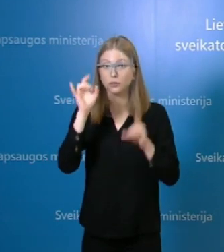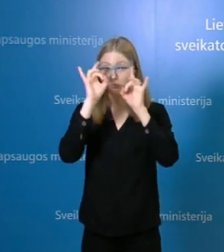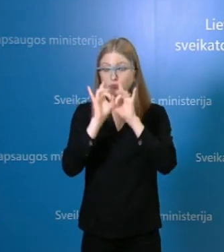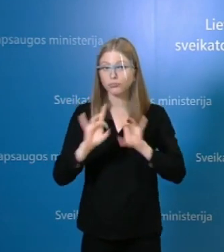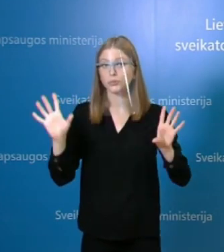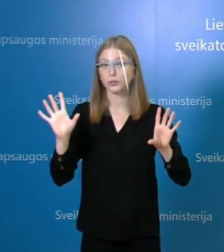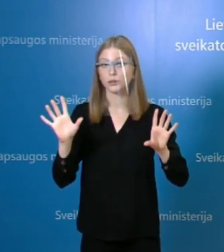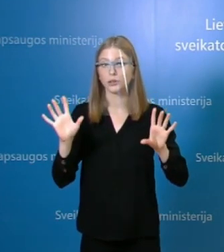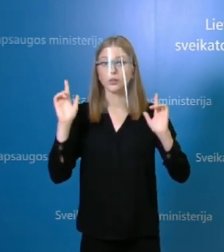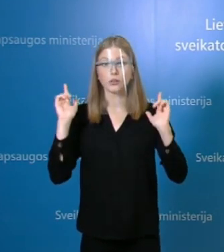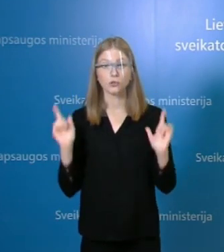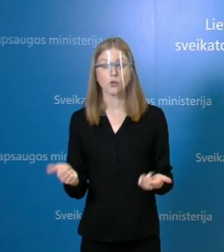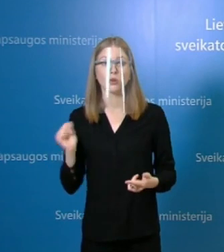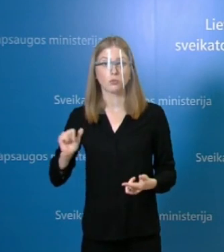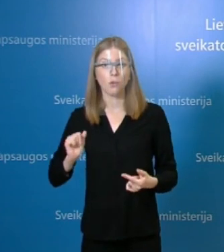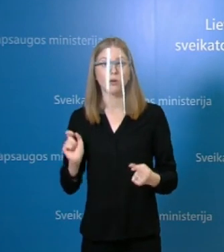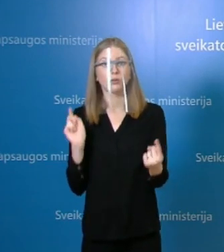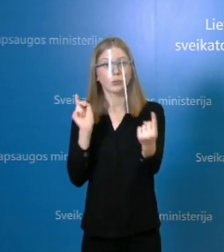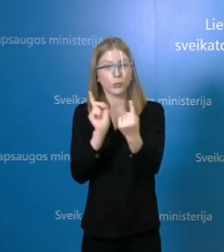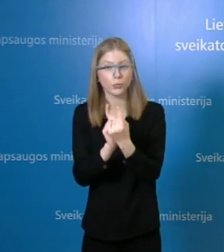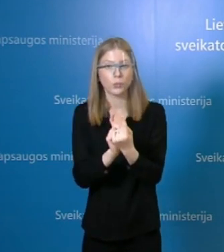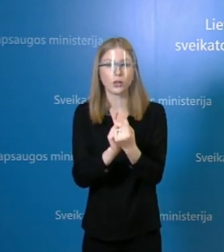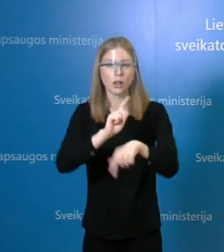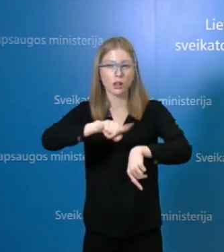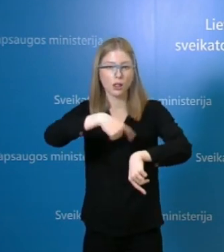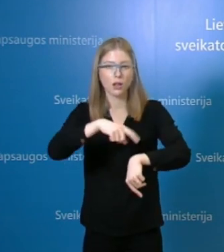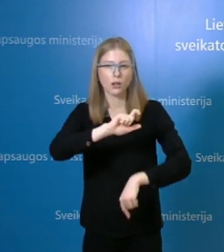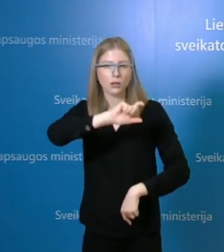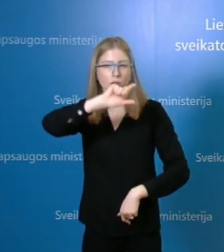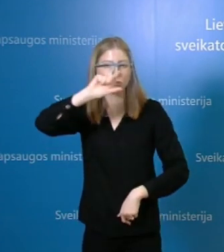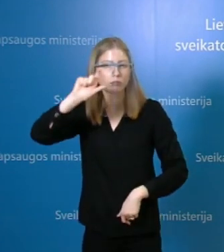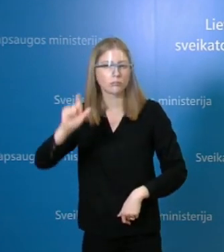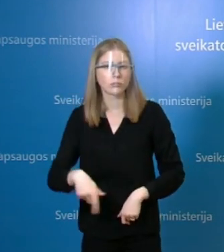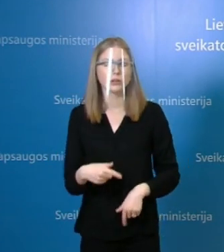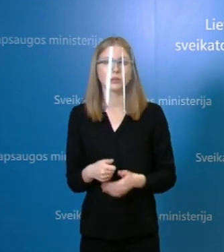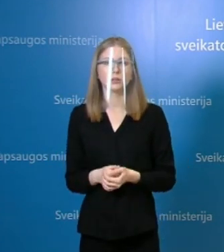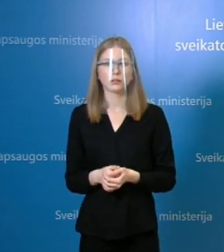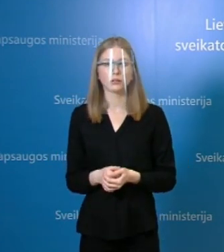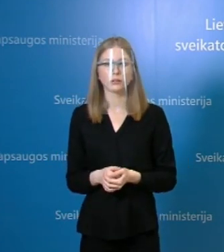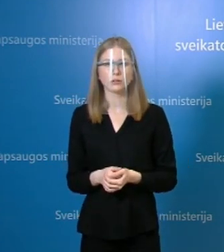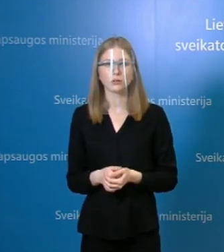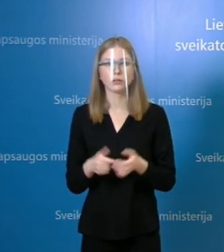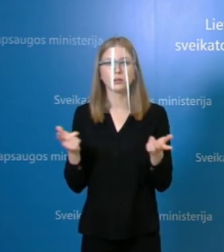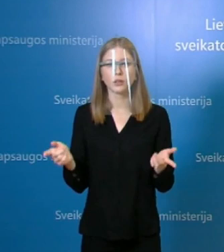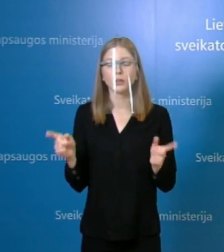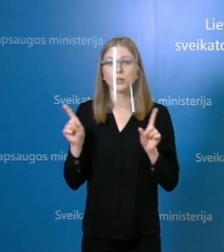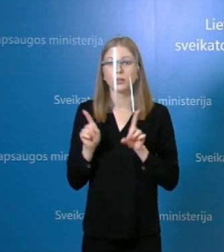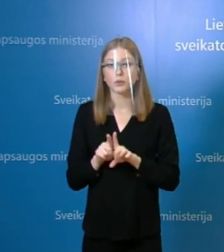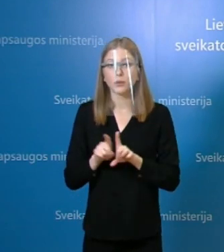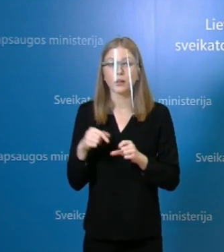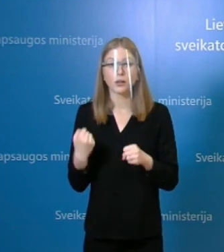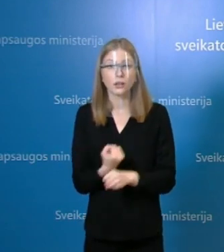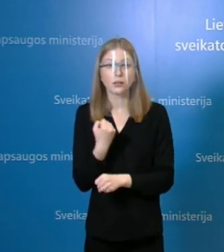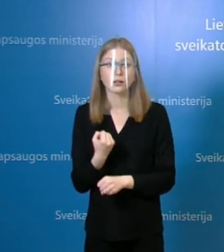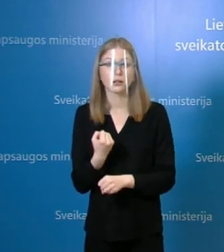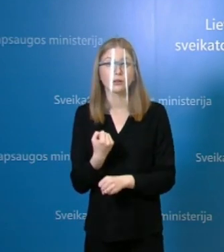kontaktas yra tikrai ilgas, artimas, yra aerozolių tikimybė ir jie tikrai turi naudoti